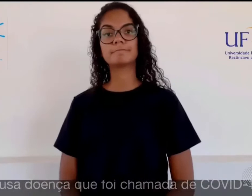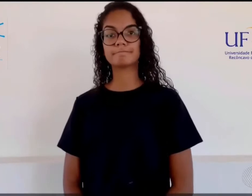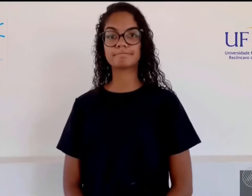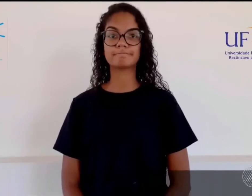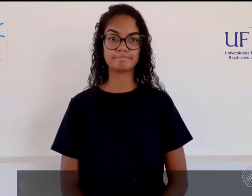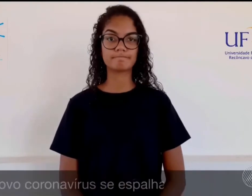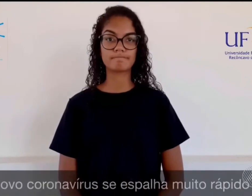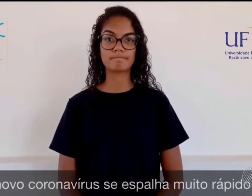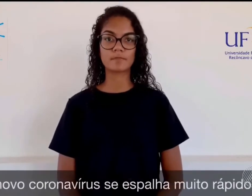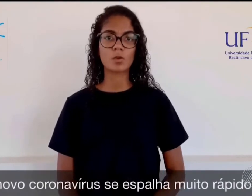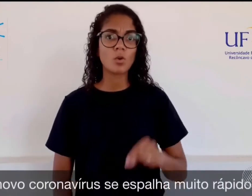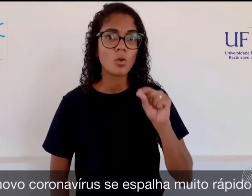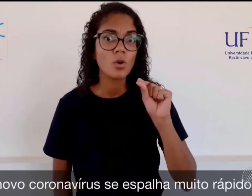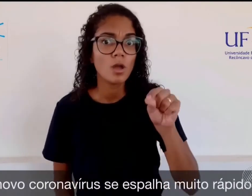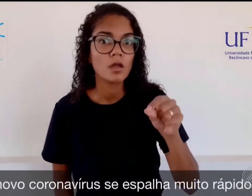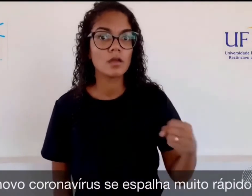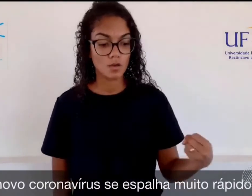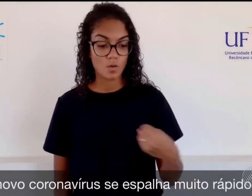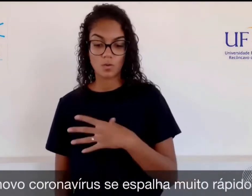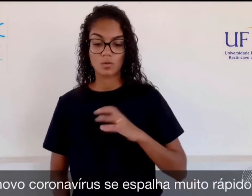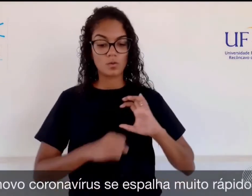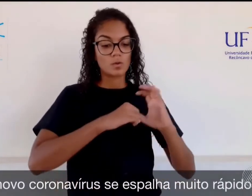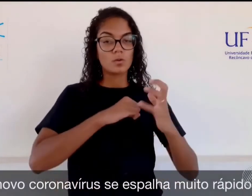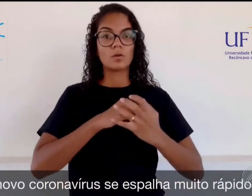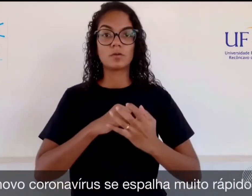Esse novo coronavírus se espalha muito rápido.